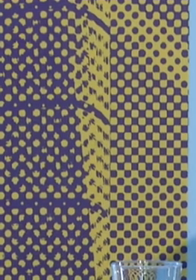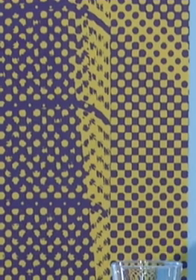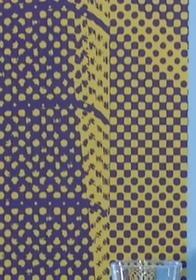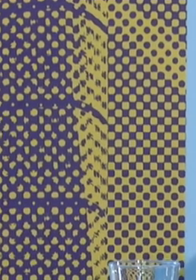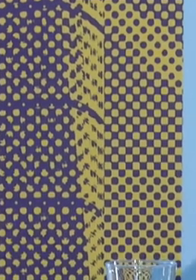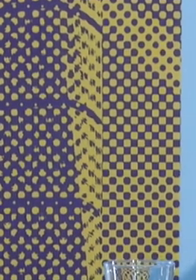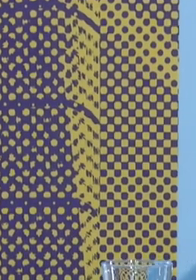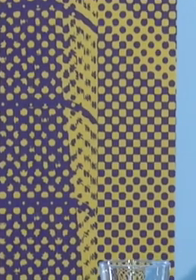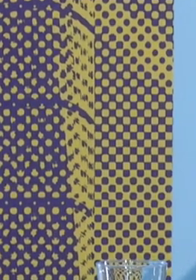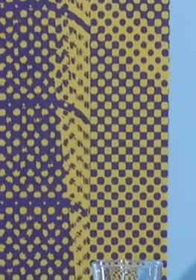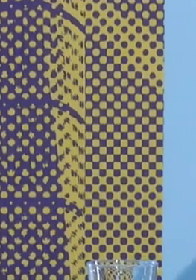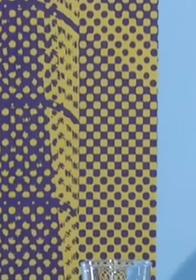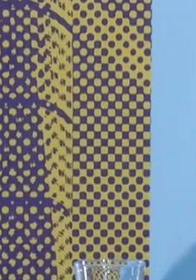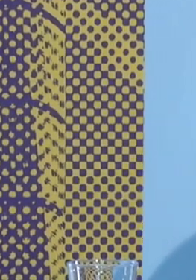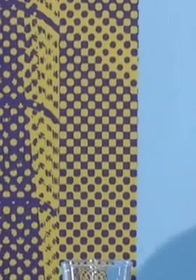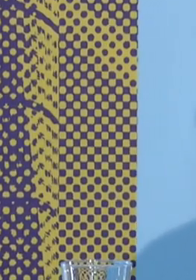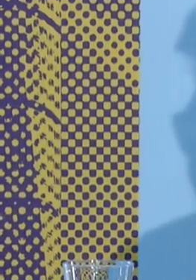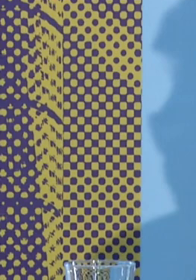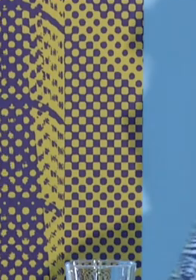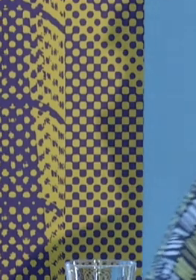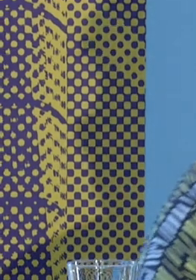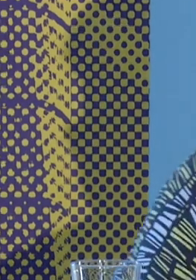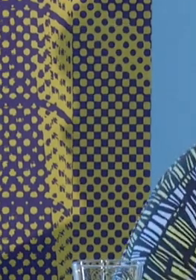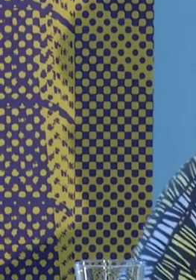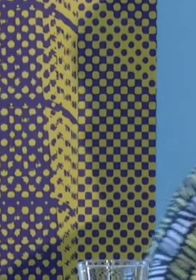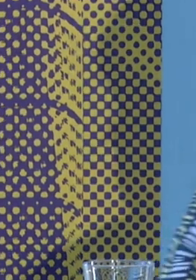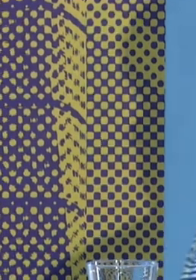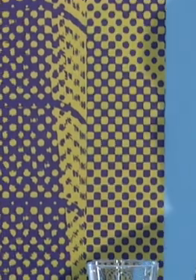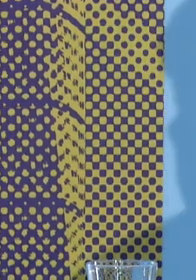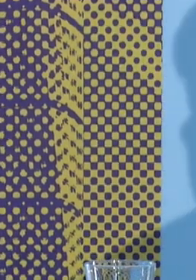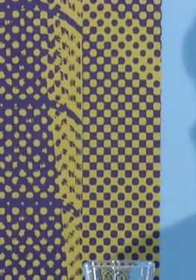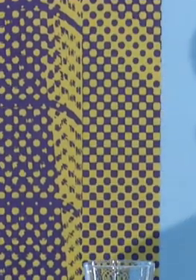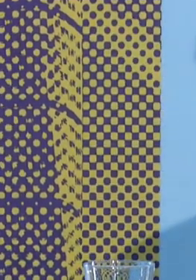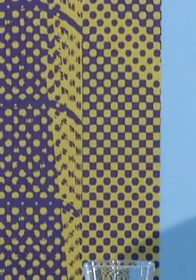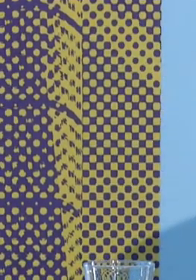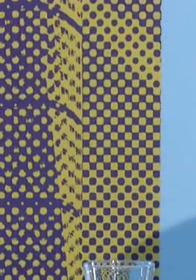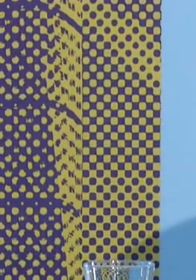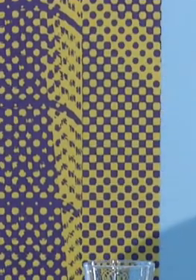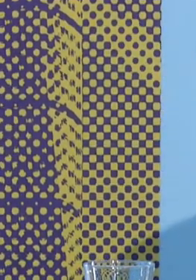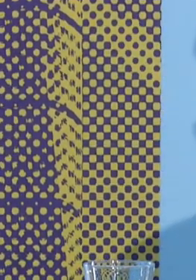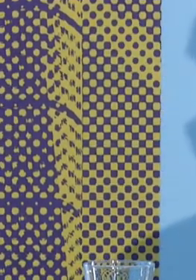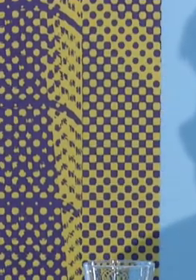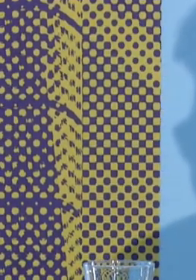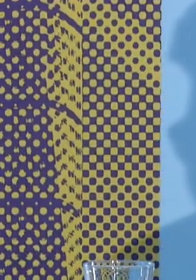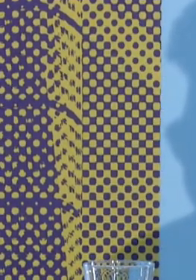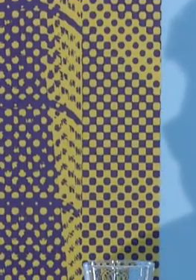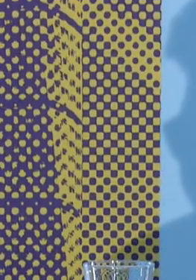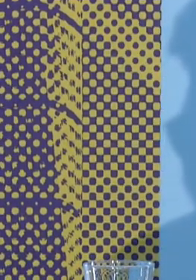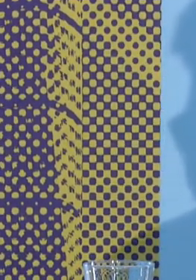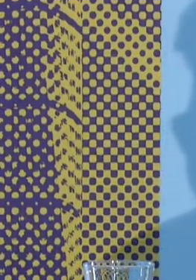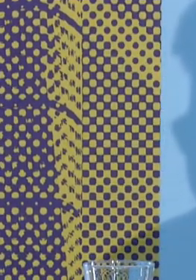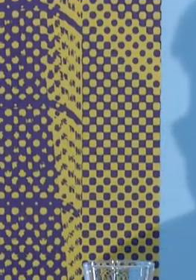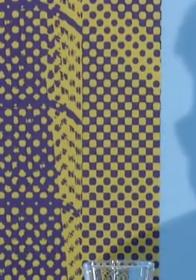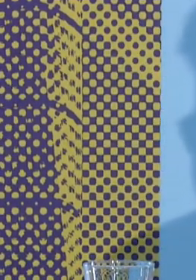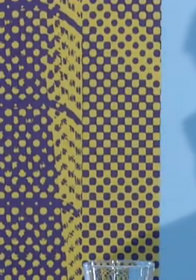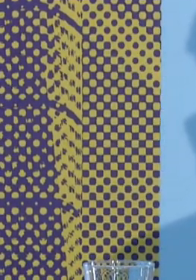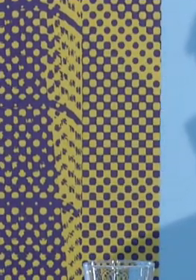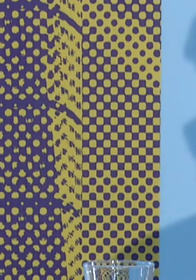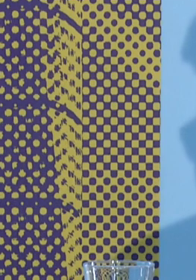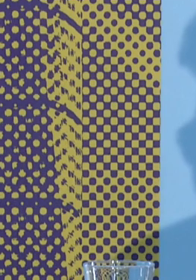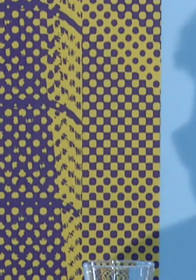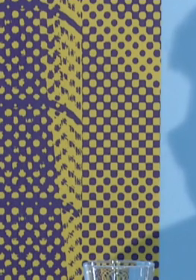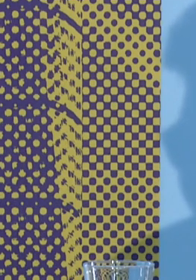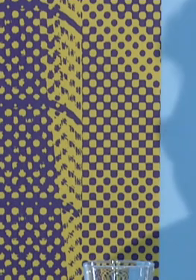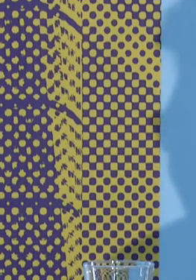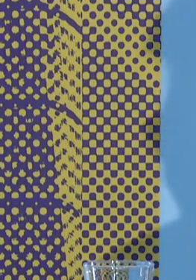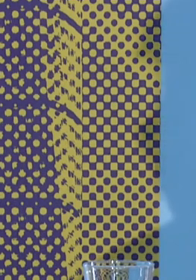som Sollentuna nu har gjort, satte upp det som ett mål faktiskt. Och jobbade på ett strategiskt och konsekvent sätt med satsningar